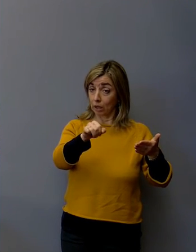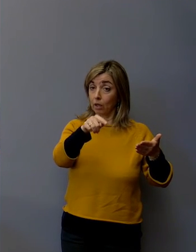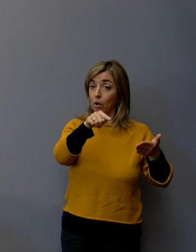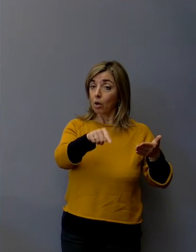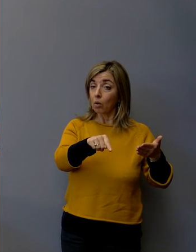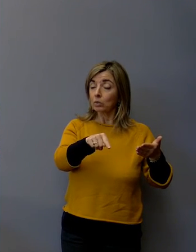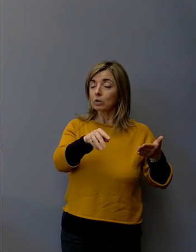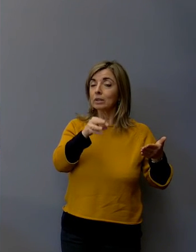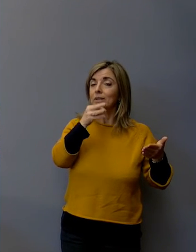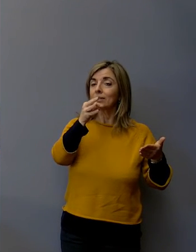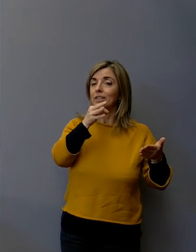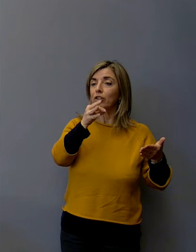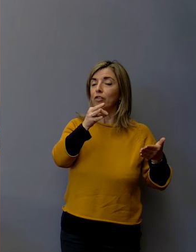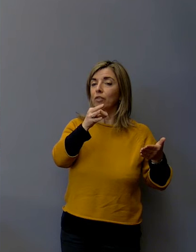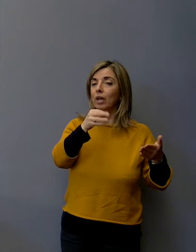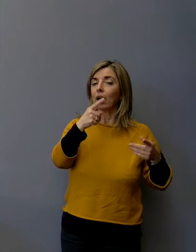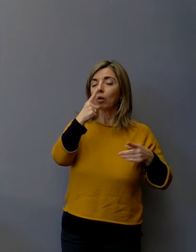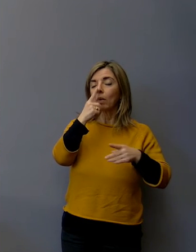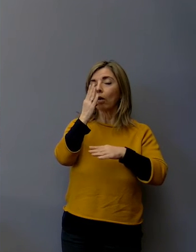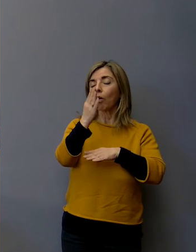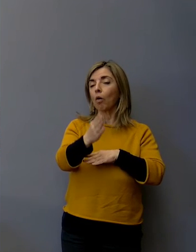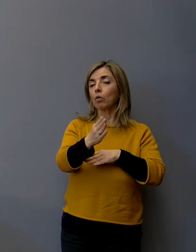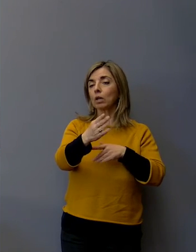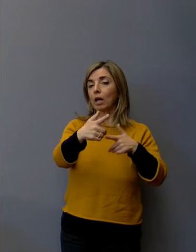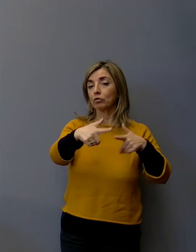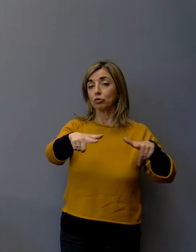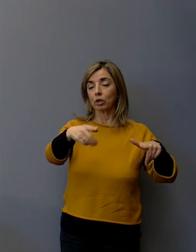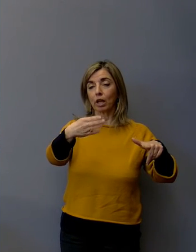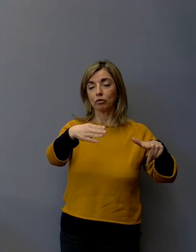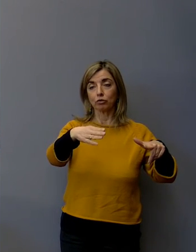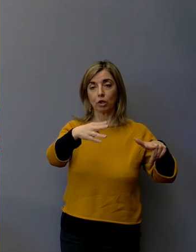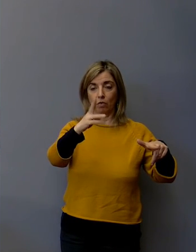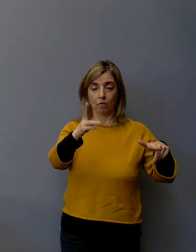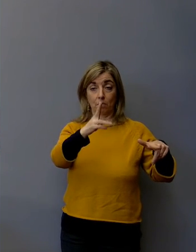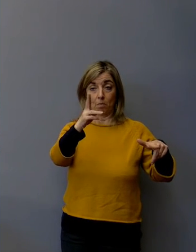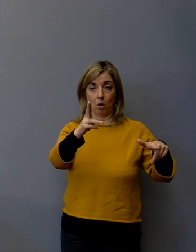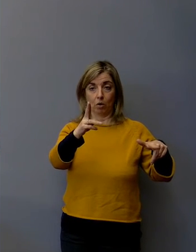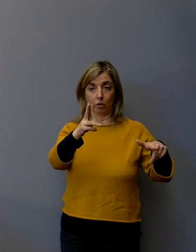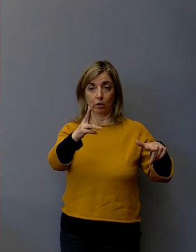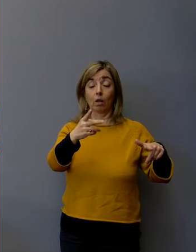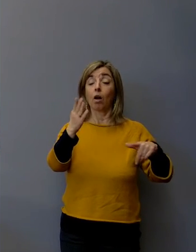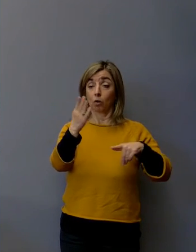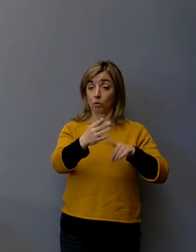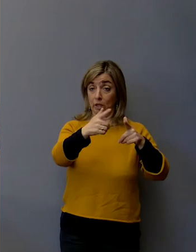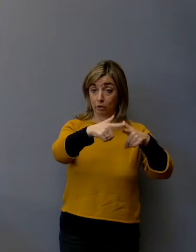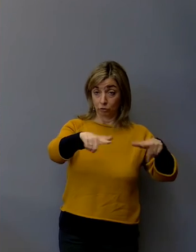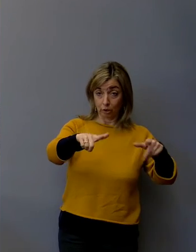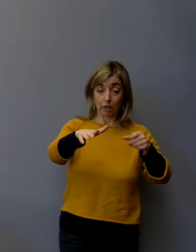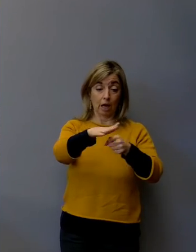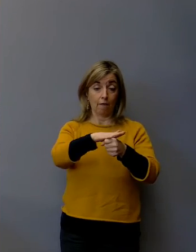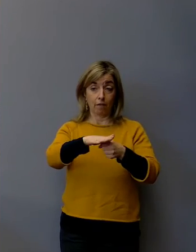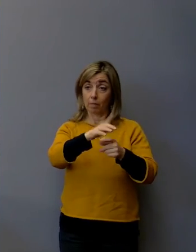votare questa città e condannare a morte la città di genova i genovesi le nostre famiglie e forse anche noi stessi